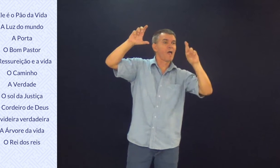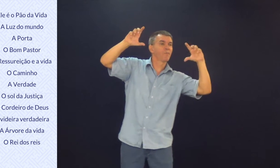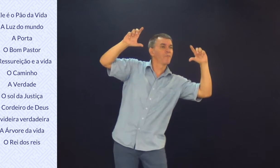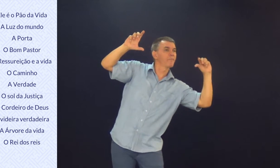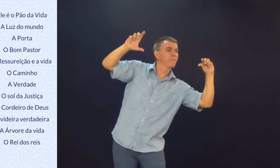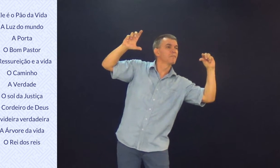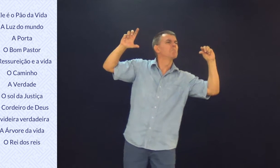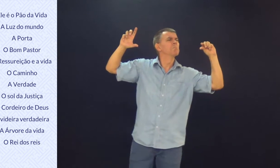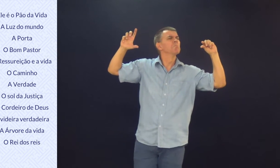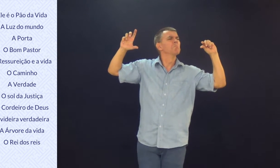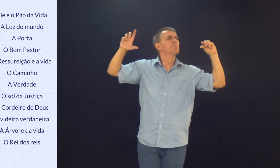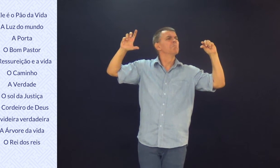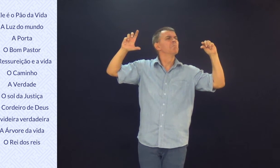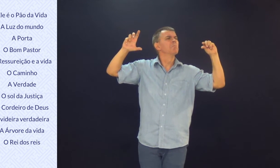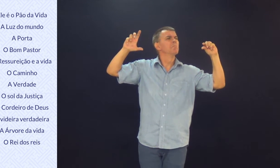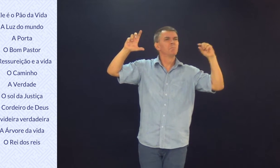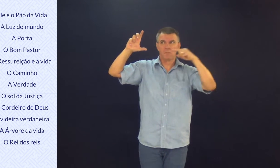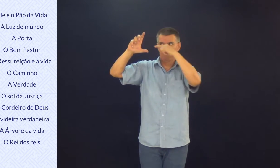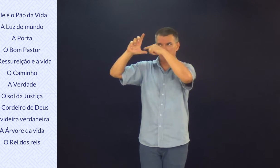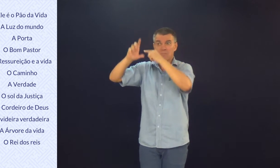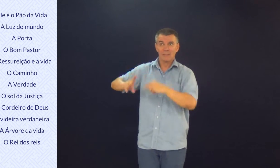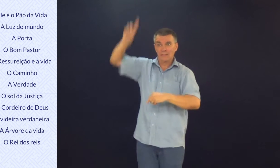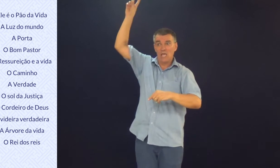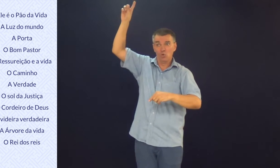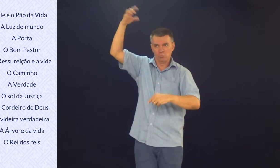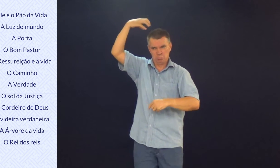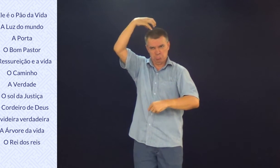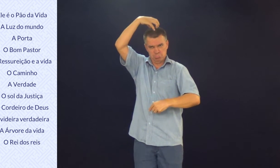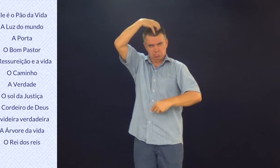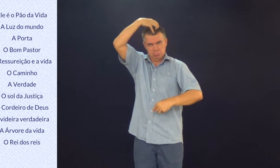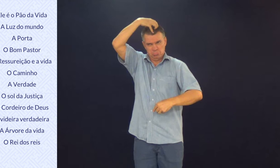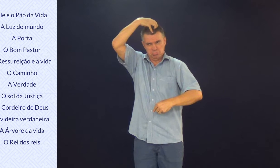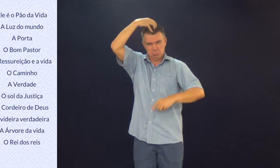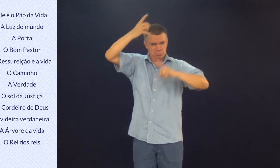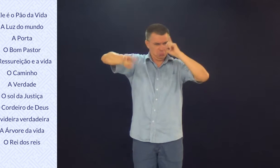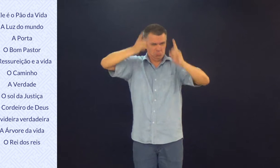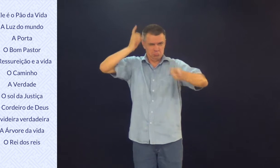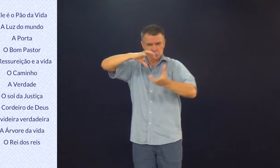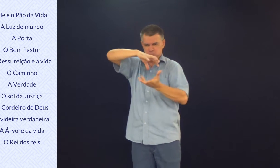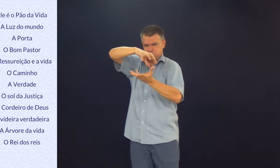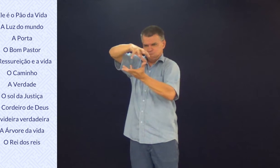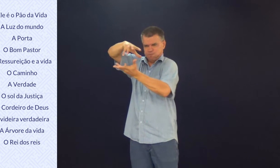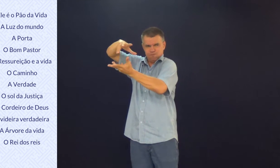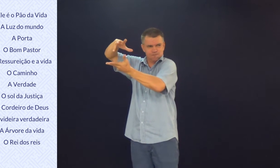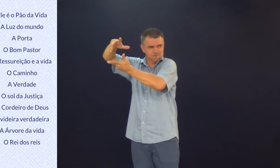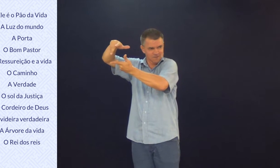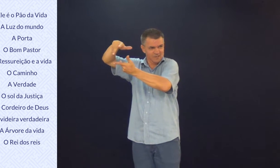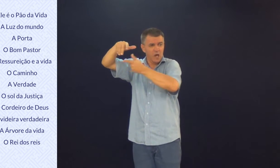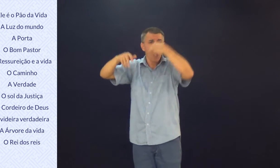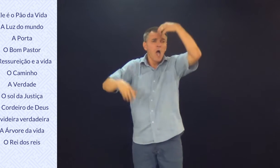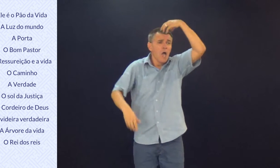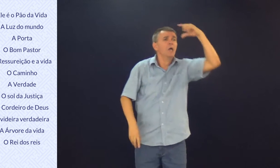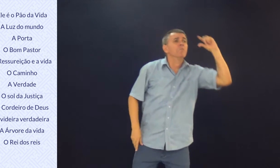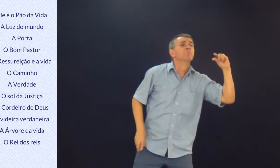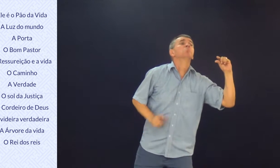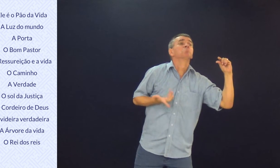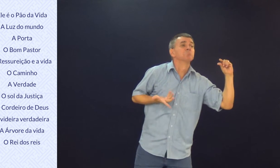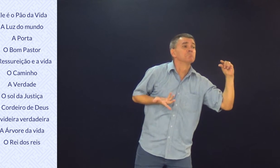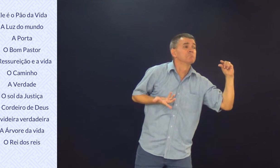porque em maio corre minúscula porquê porque jesus é o maior dos